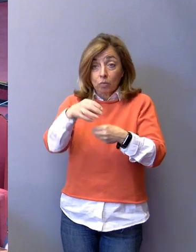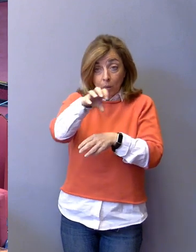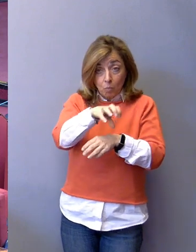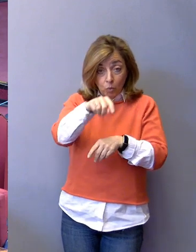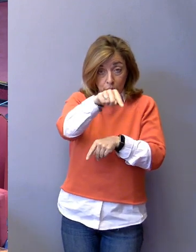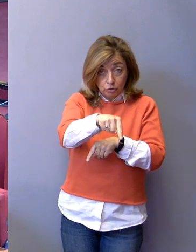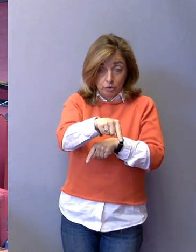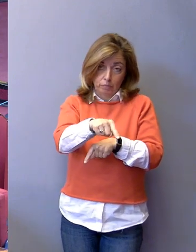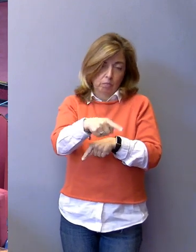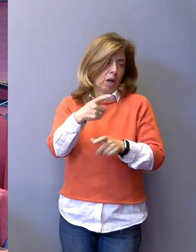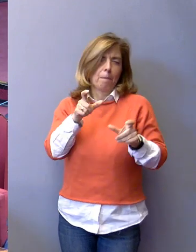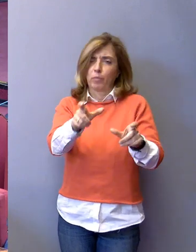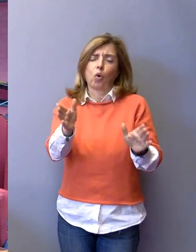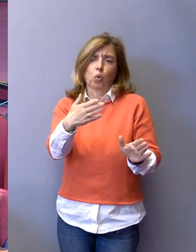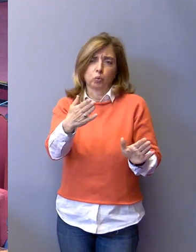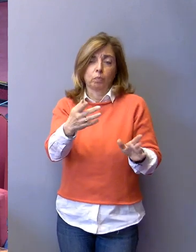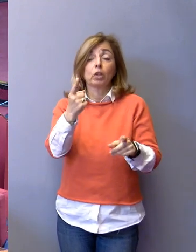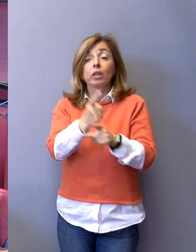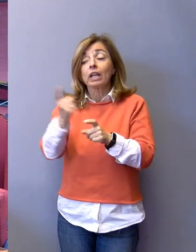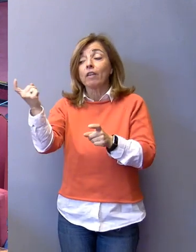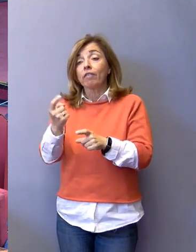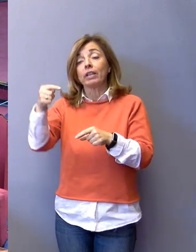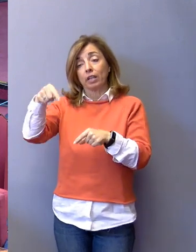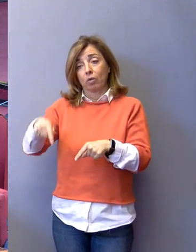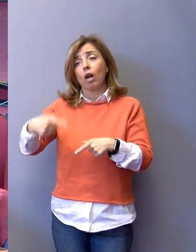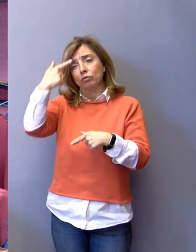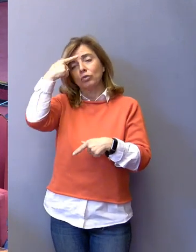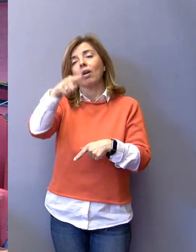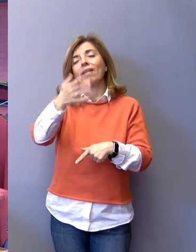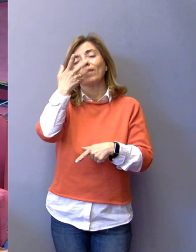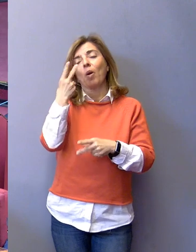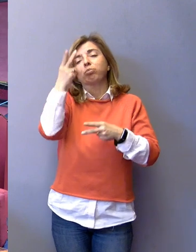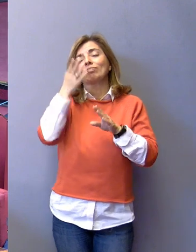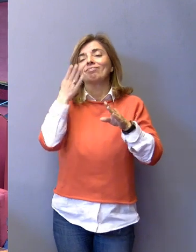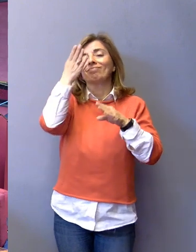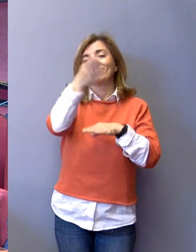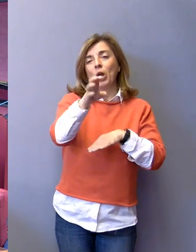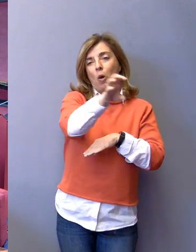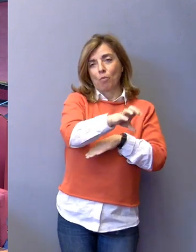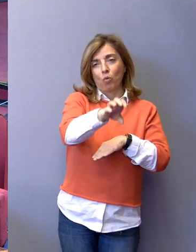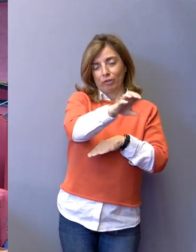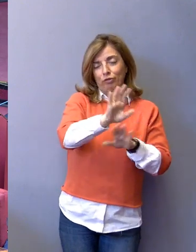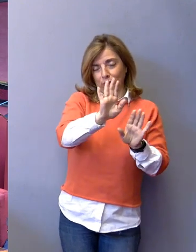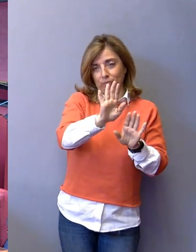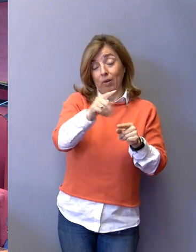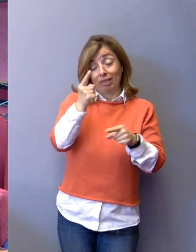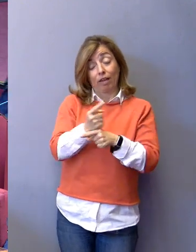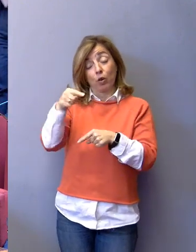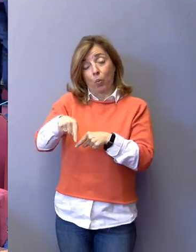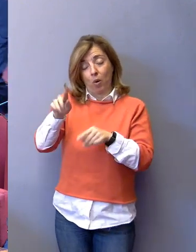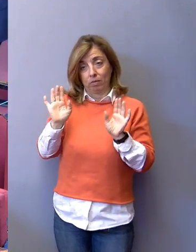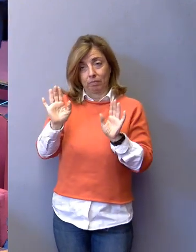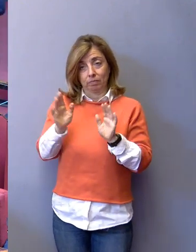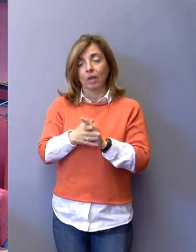venir qua che so che lei predilige di più andare in municipio Allora ehm Chiudo dicendo che dato che qua non